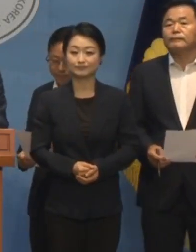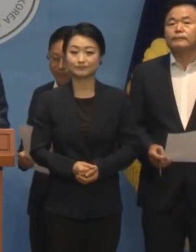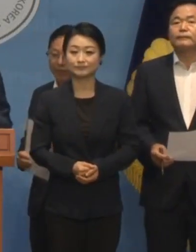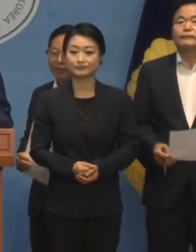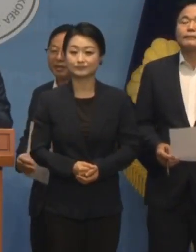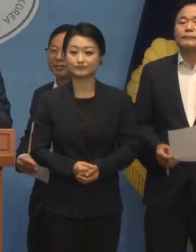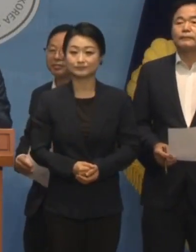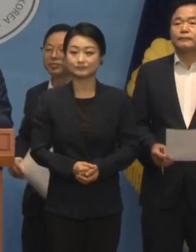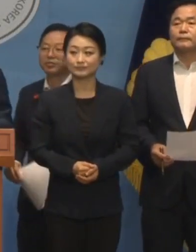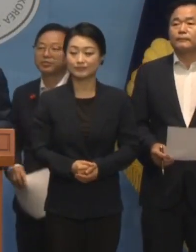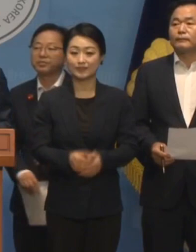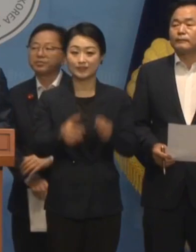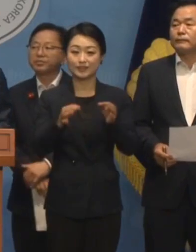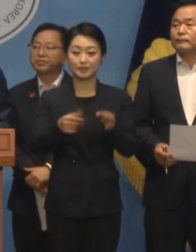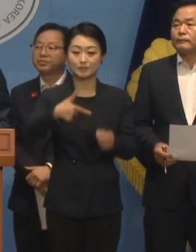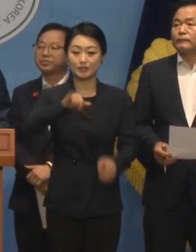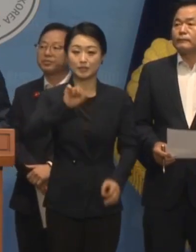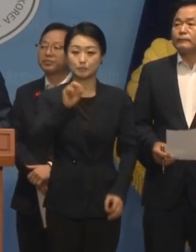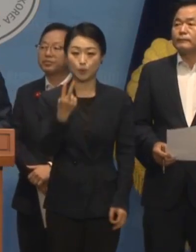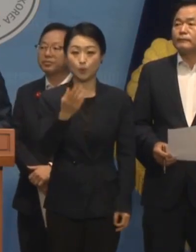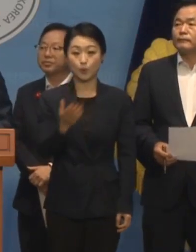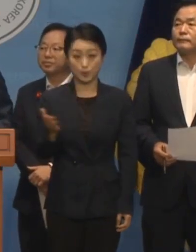예, 김기표입니다.